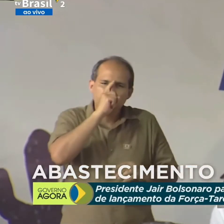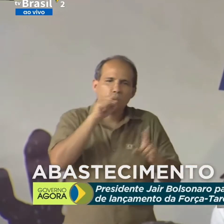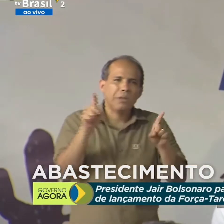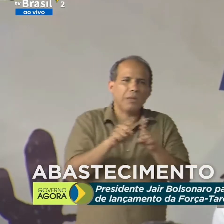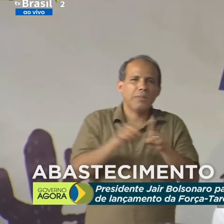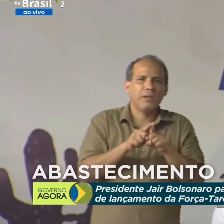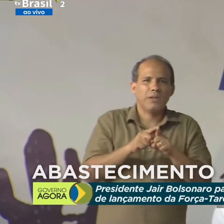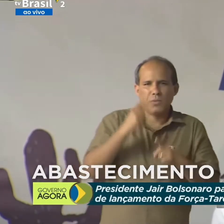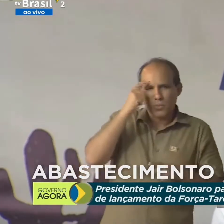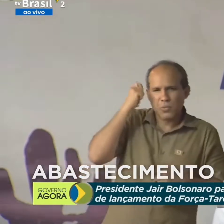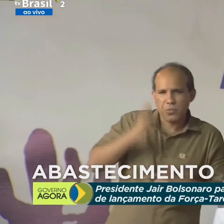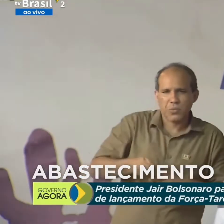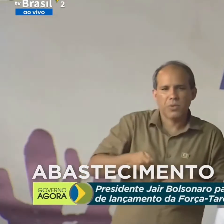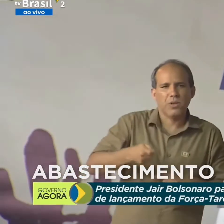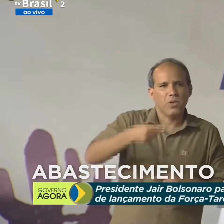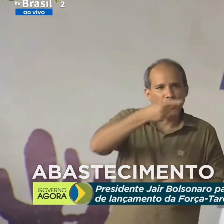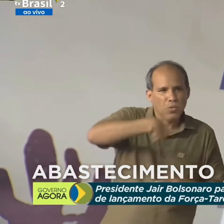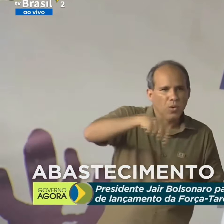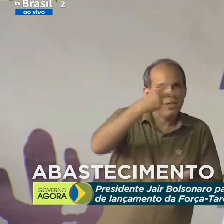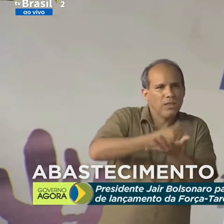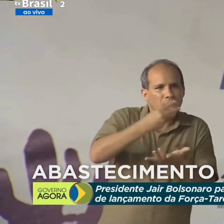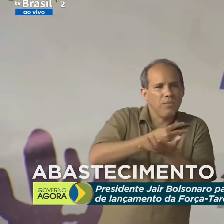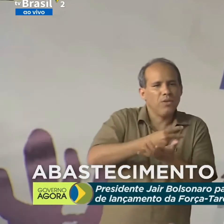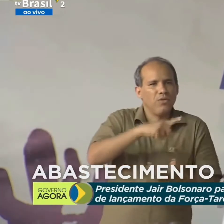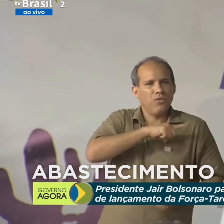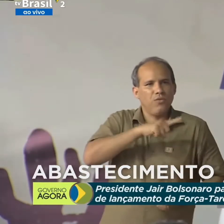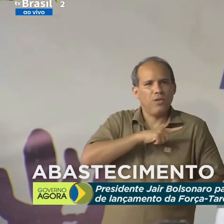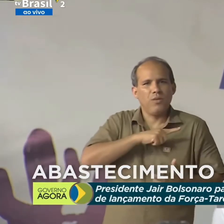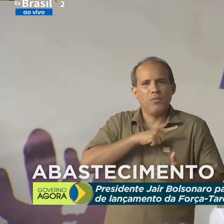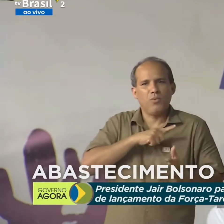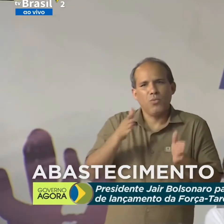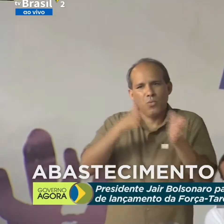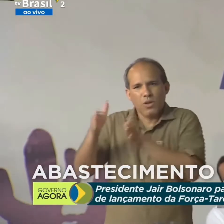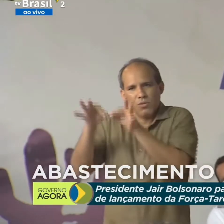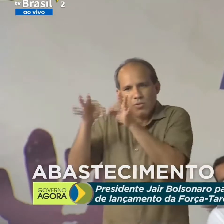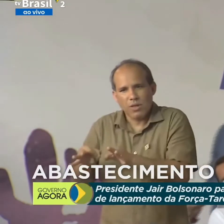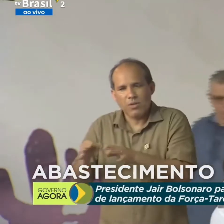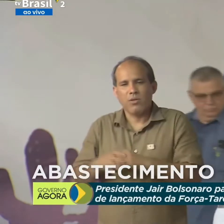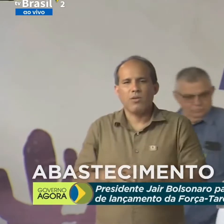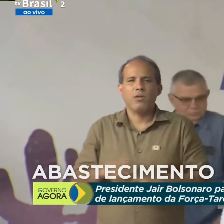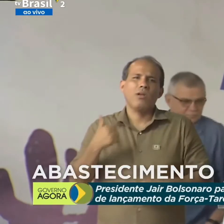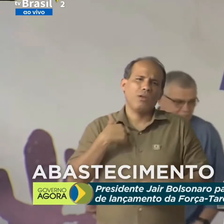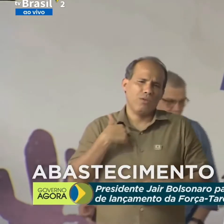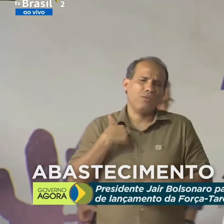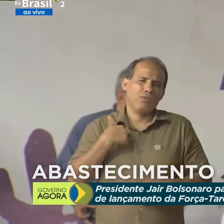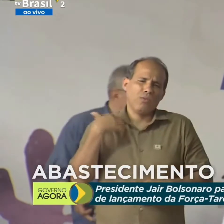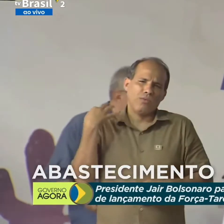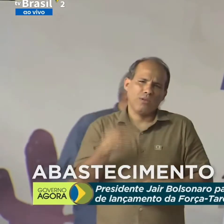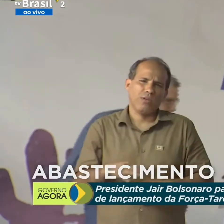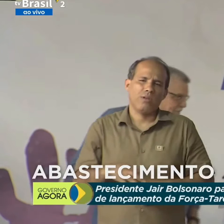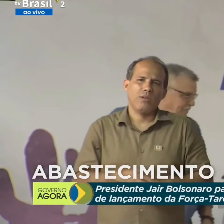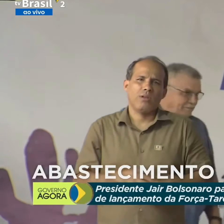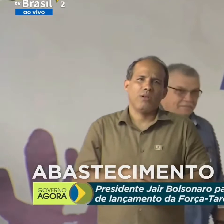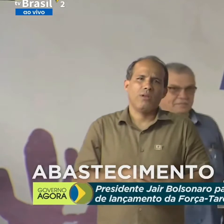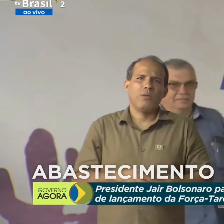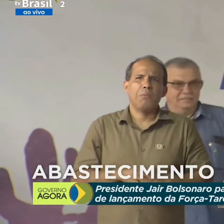decidir. Nós sempre estivemos do lado certo. Eu fui certamente um